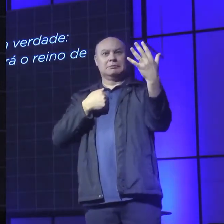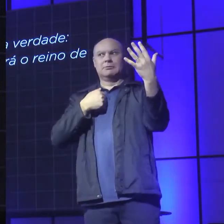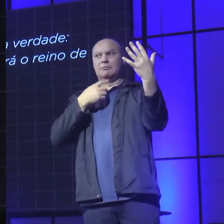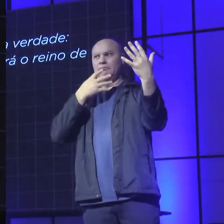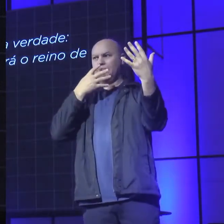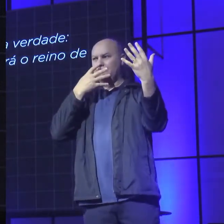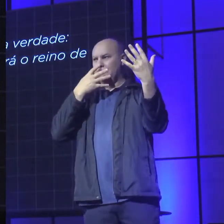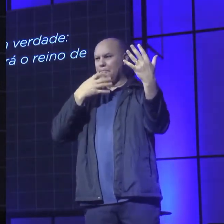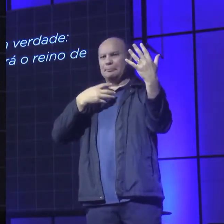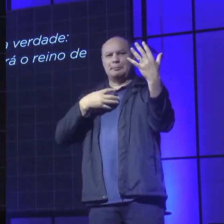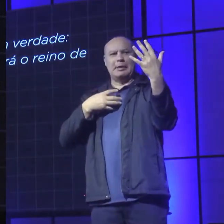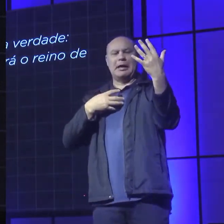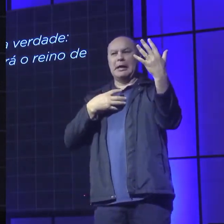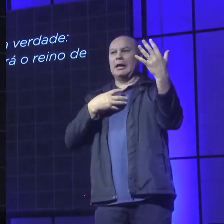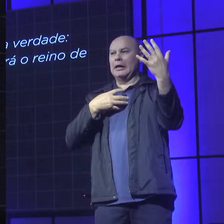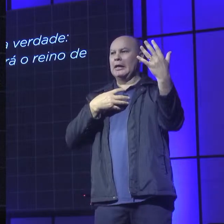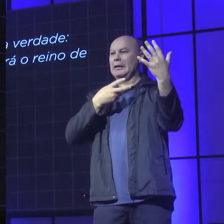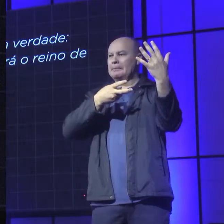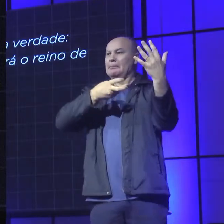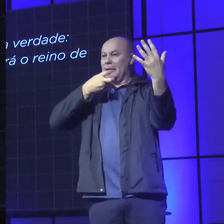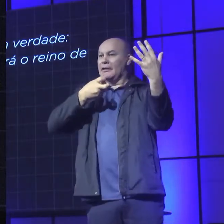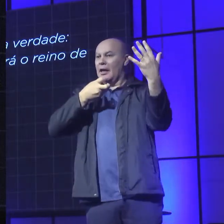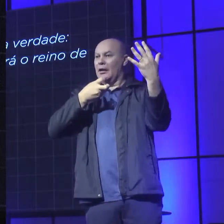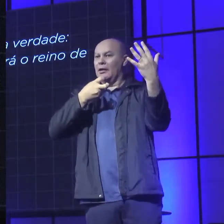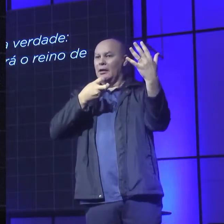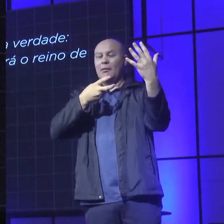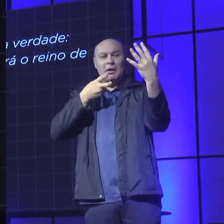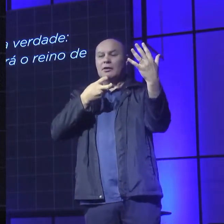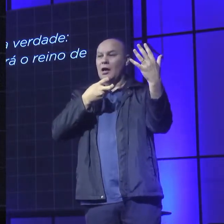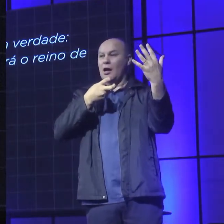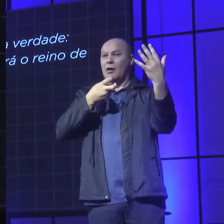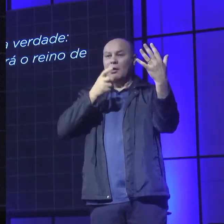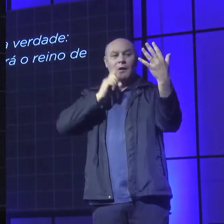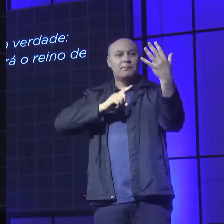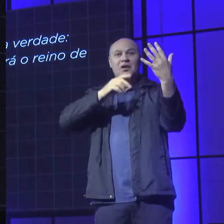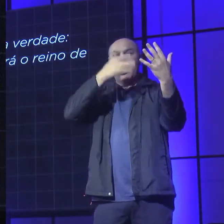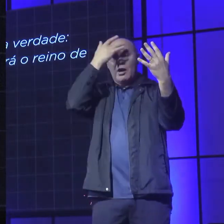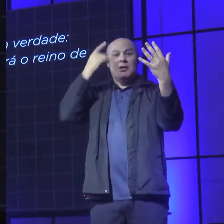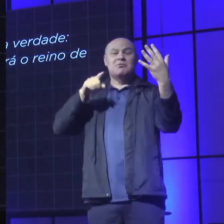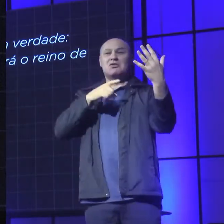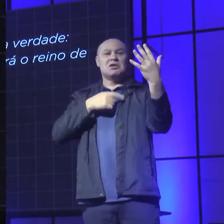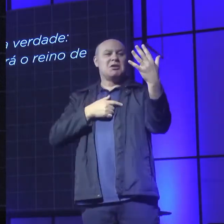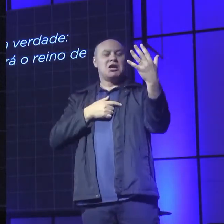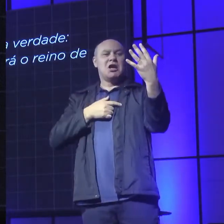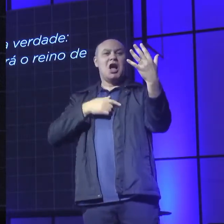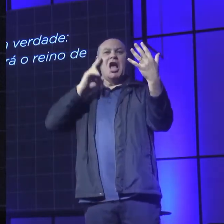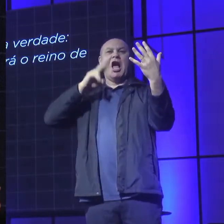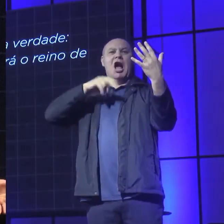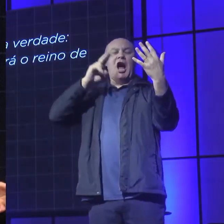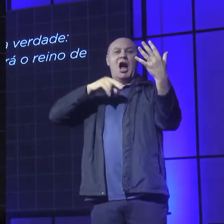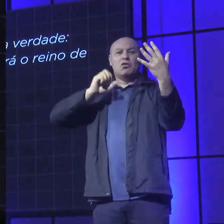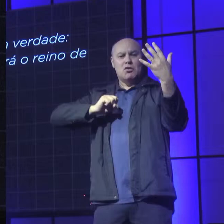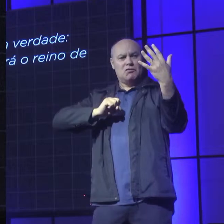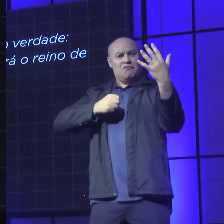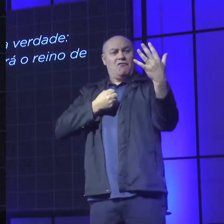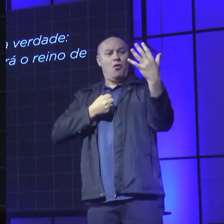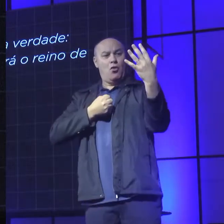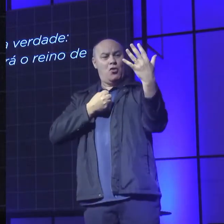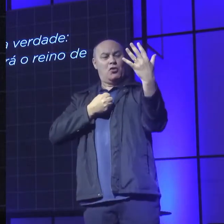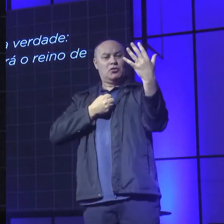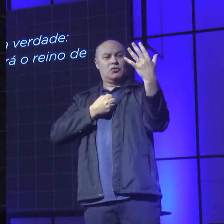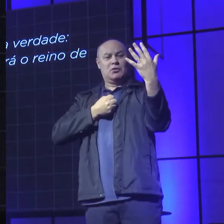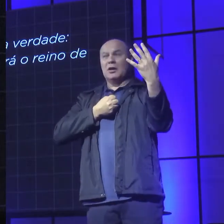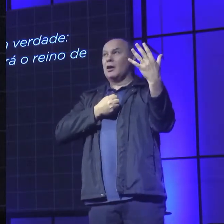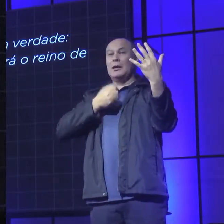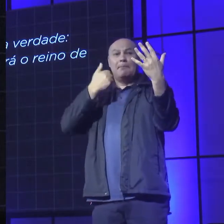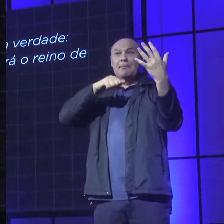lá na sua casa, no seu casamento, se alguém não decidir por ele, não fazer por ele, ele não faz nada, ele empurra tudo com a barriga. O que